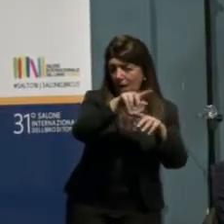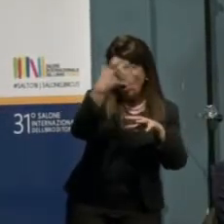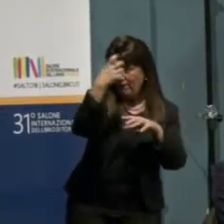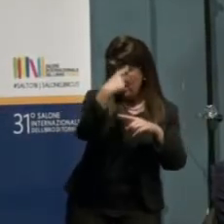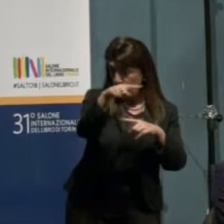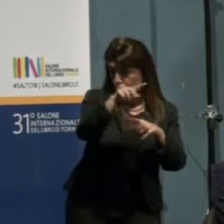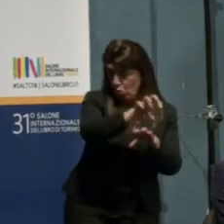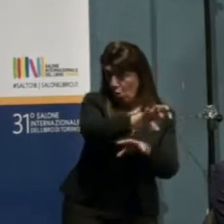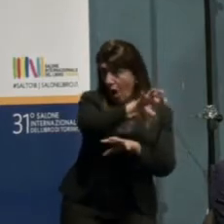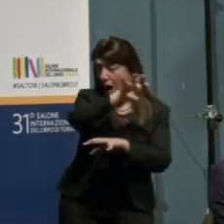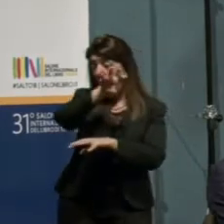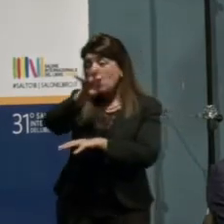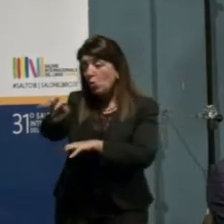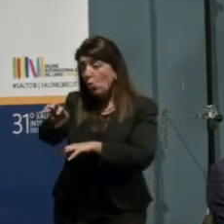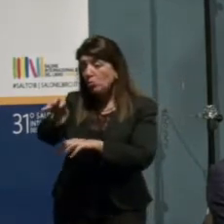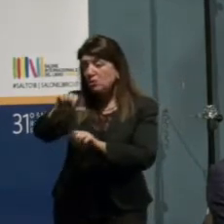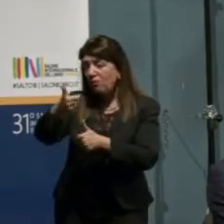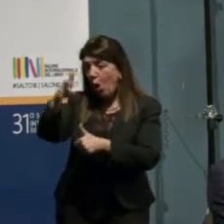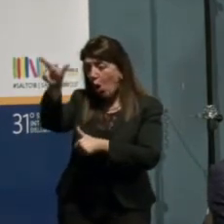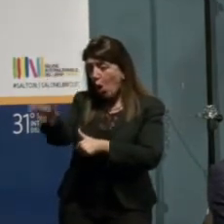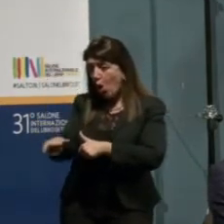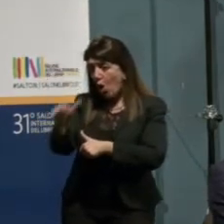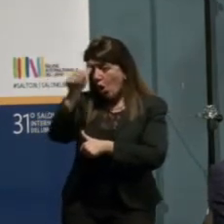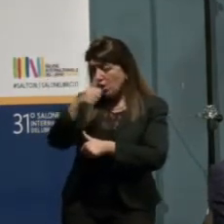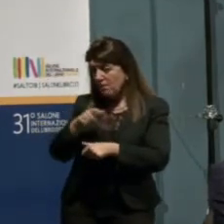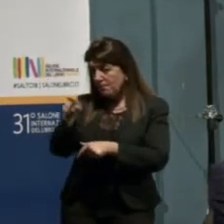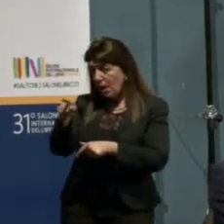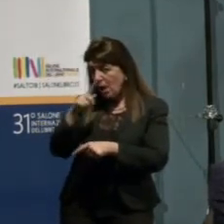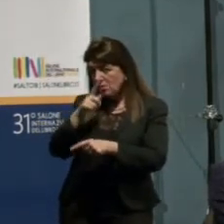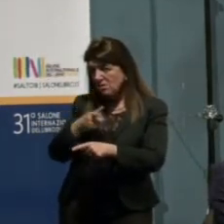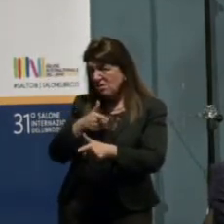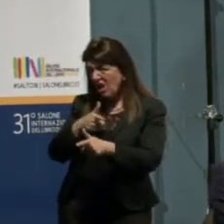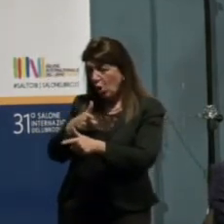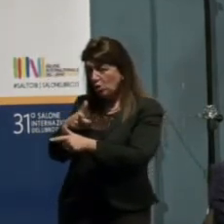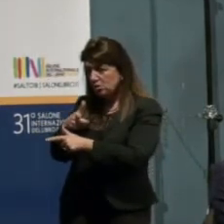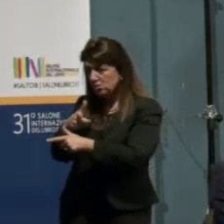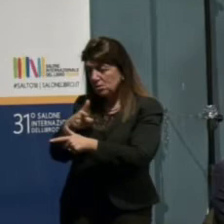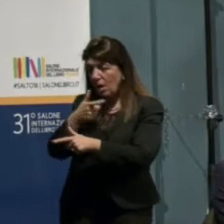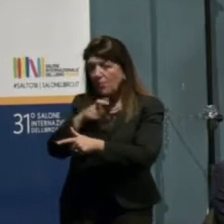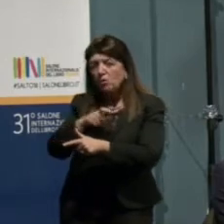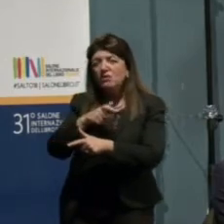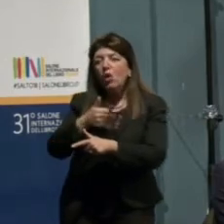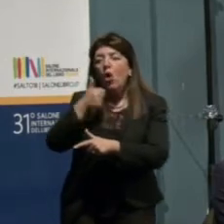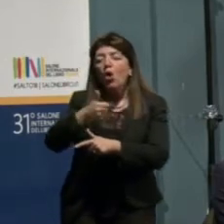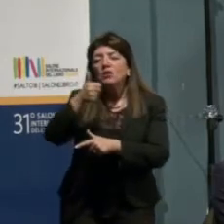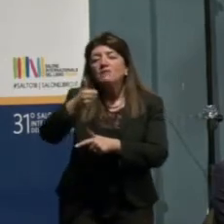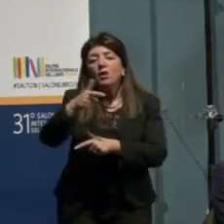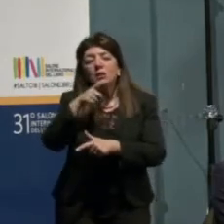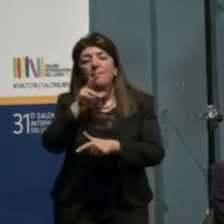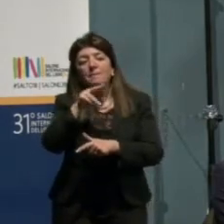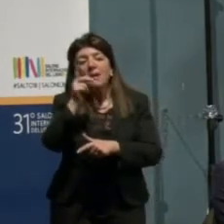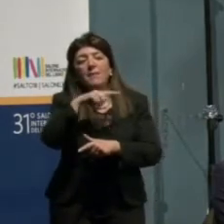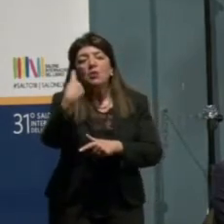essere terrorista poi di fatto perché lì ogni volta che parli male dello stato egiziano ti bollano come